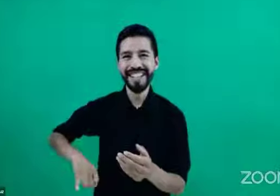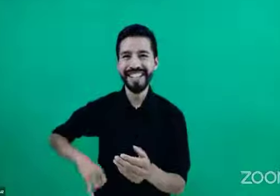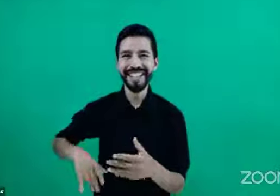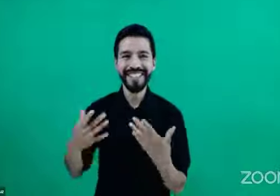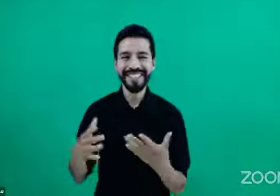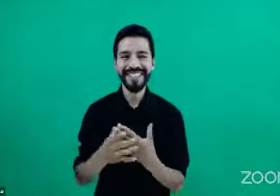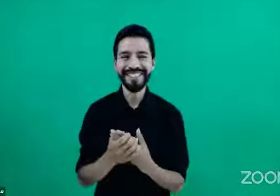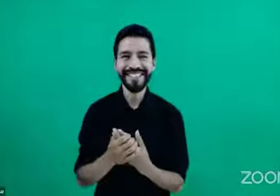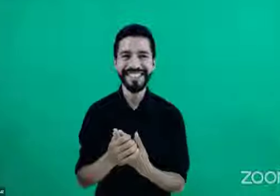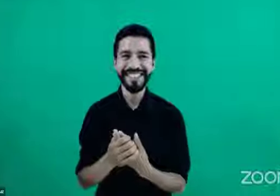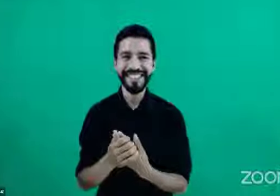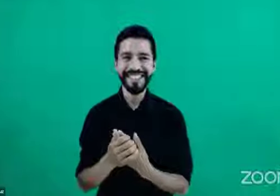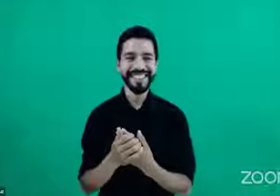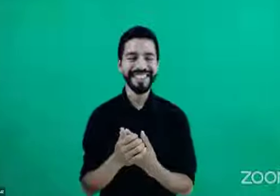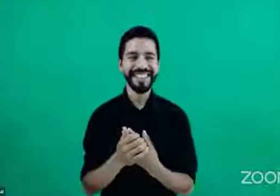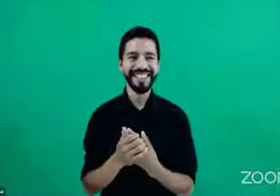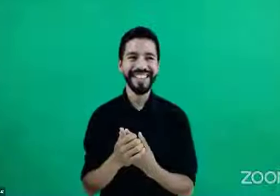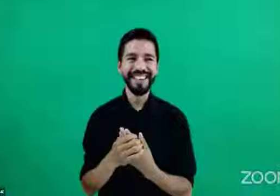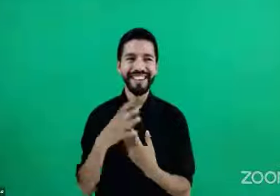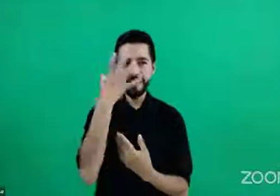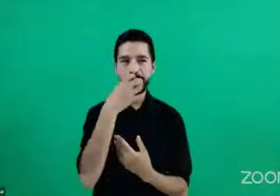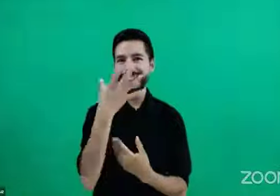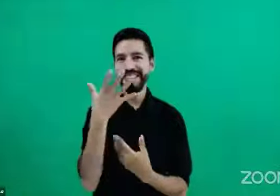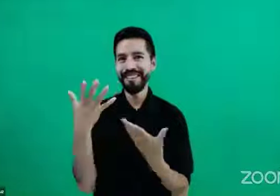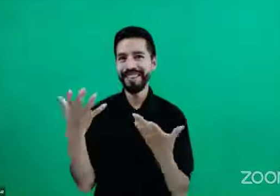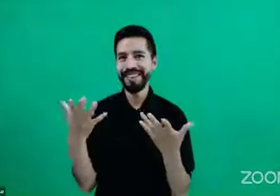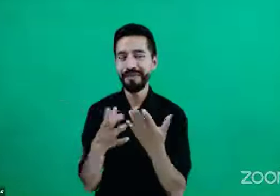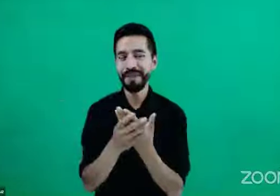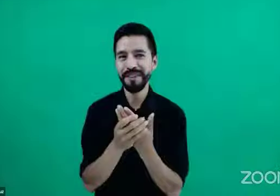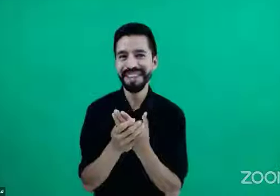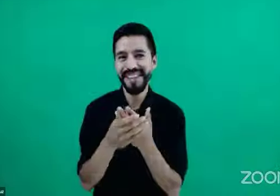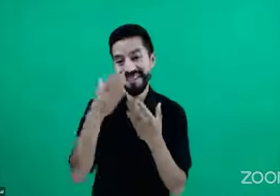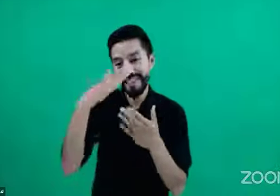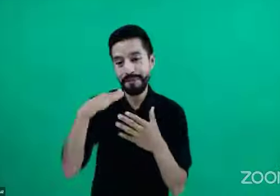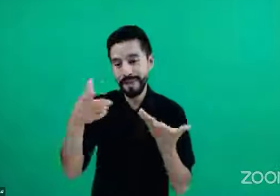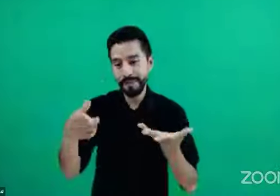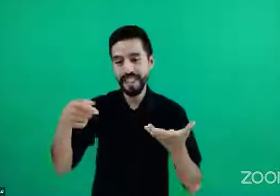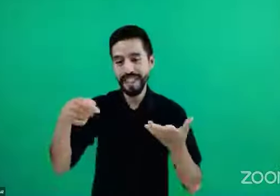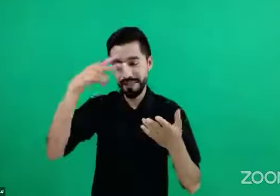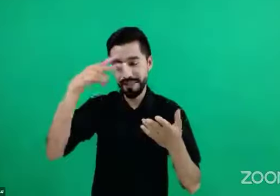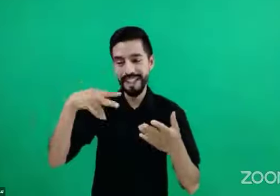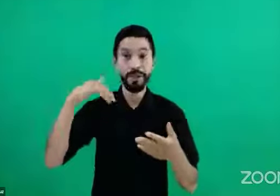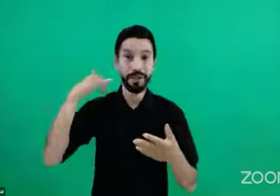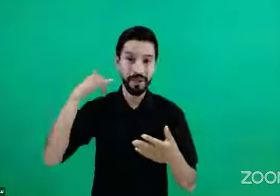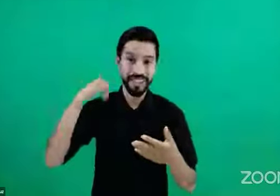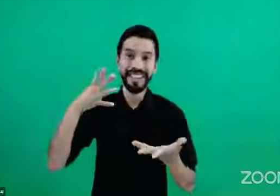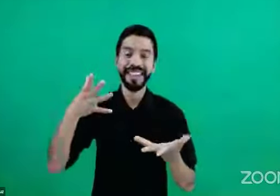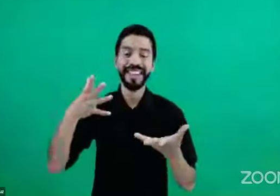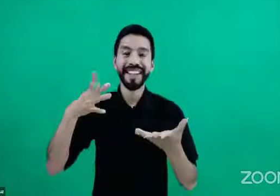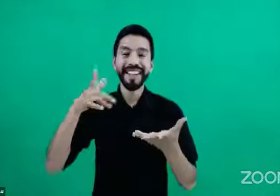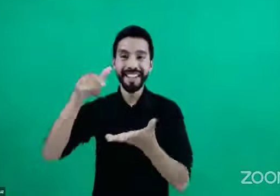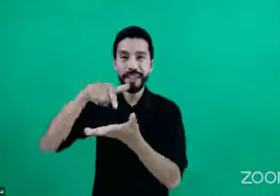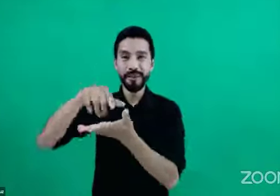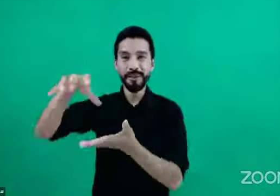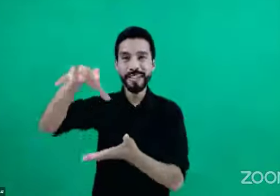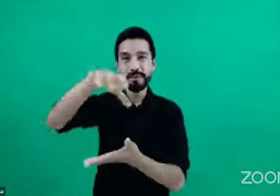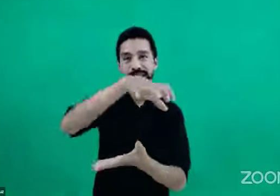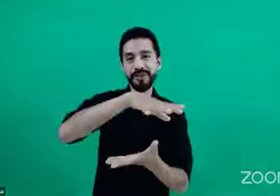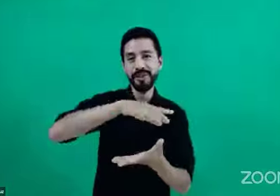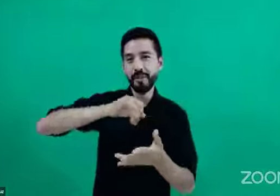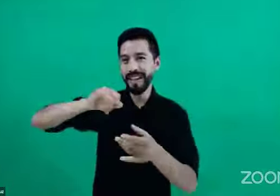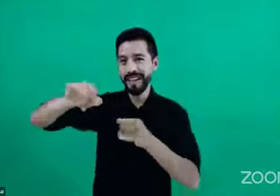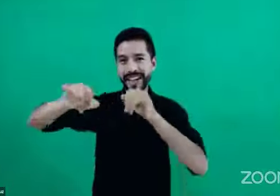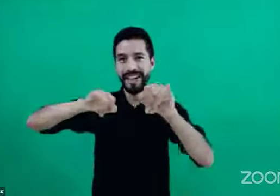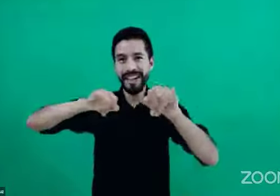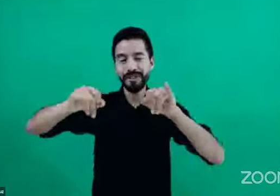algo interesante. Digo, es padre el poder saber que, por ejemplo, aquí en México, en Yucatán, en algunos